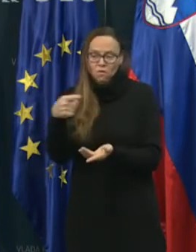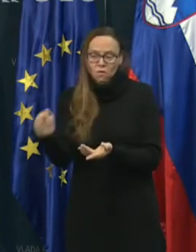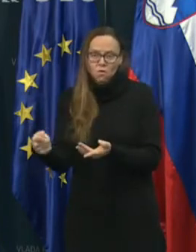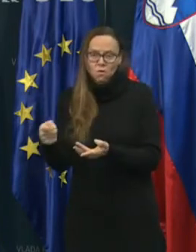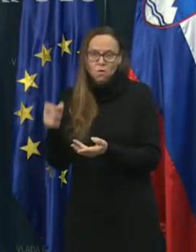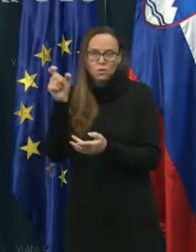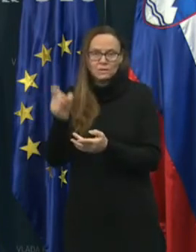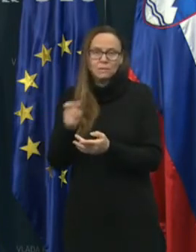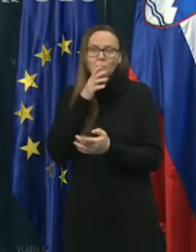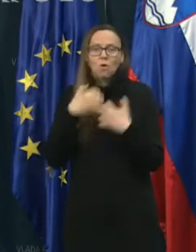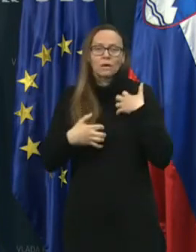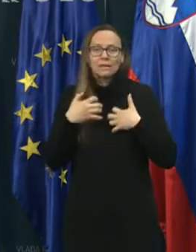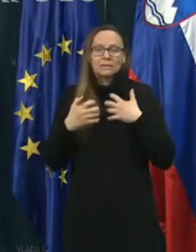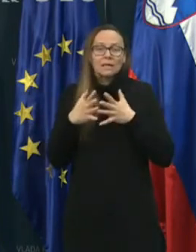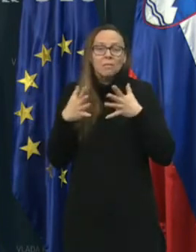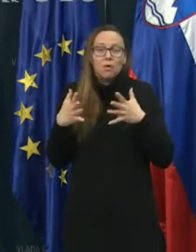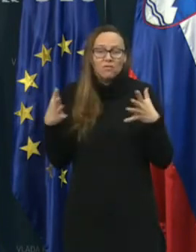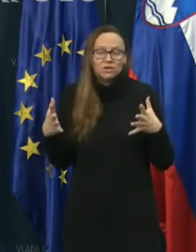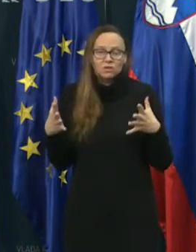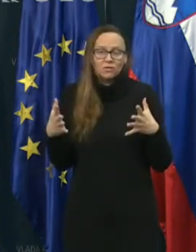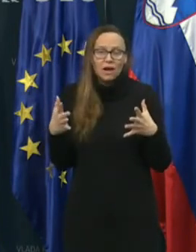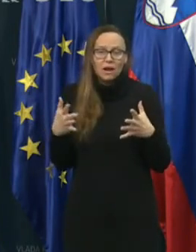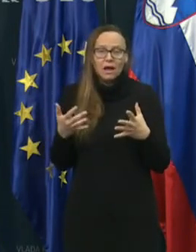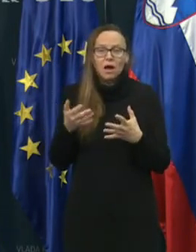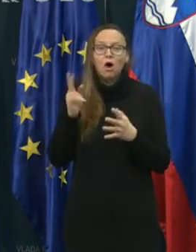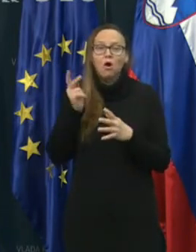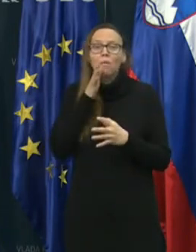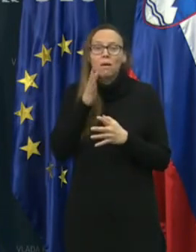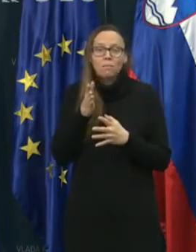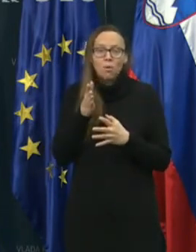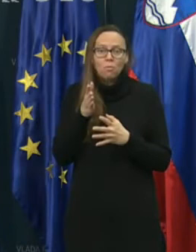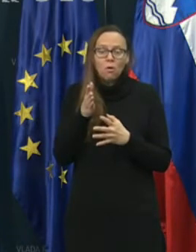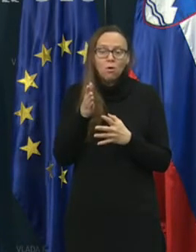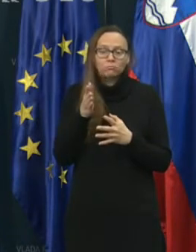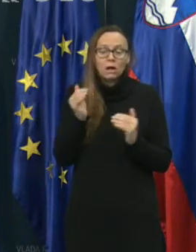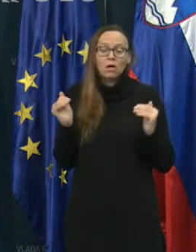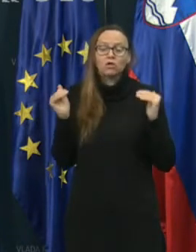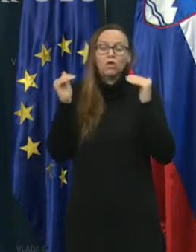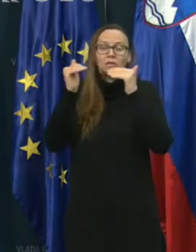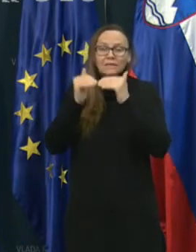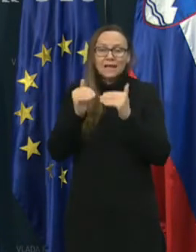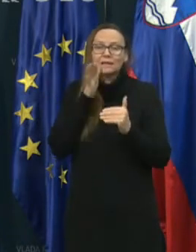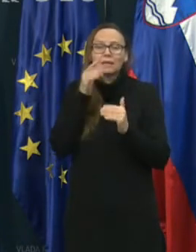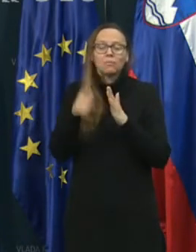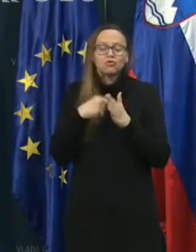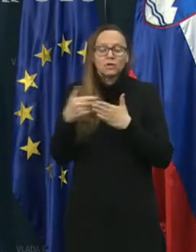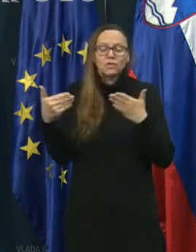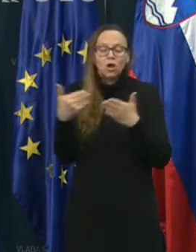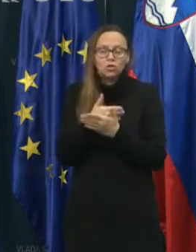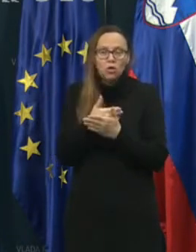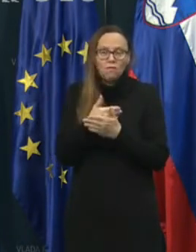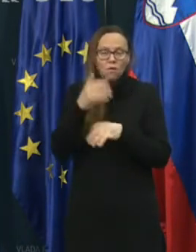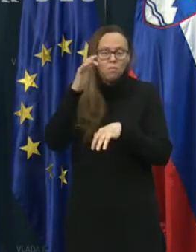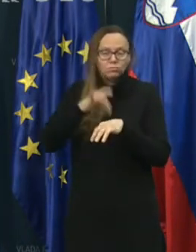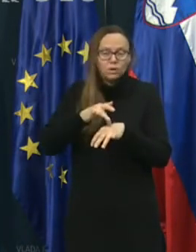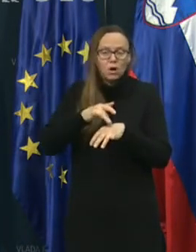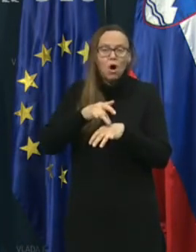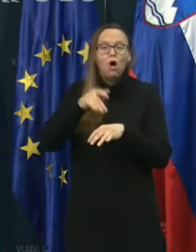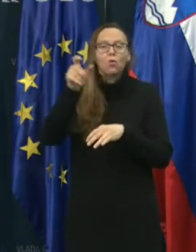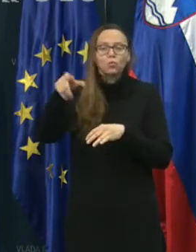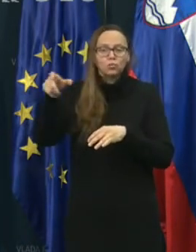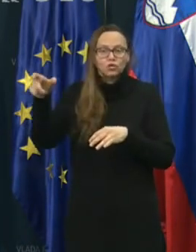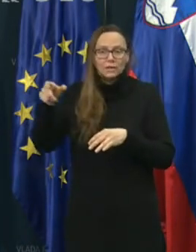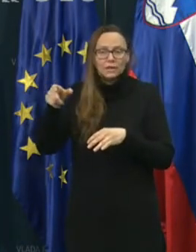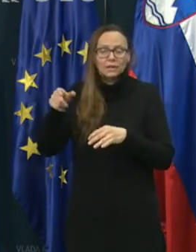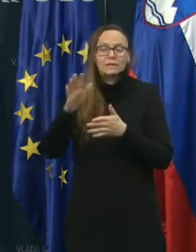bo kriza poglabljala. Ko pa bomo dosegli, da bo število novo okuženih oseb začelo